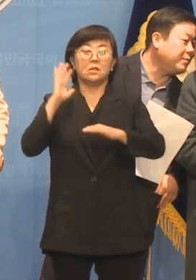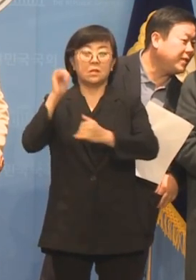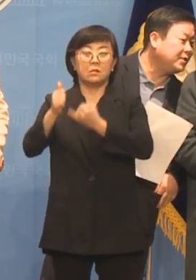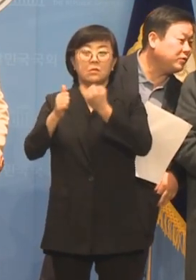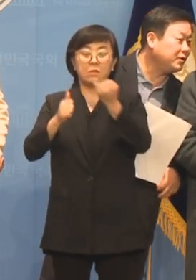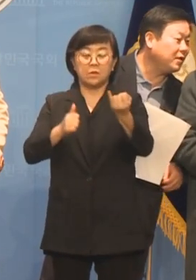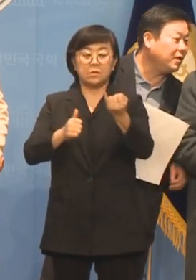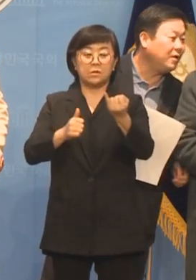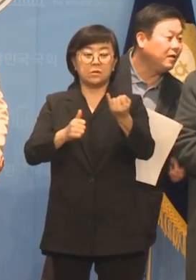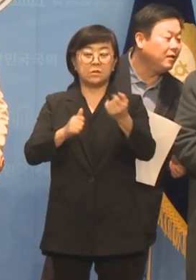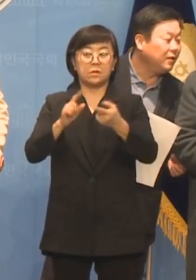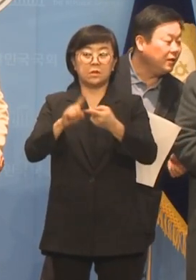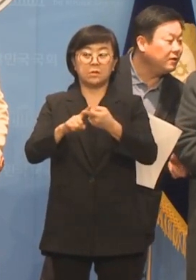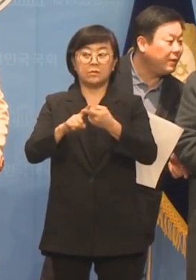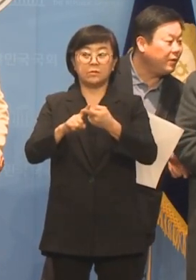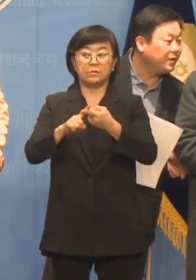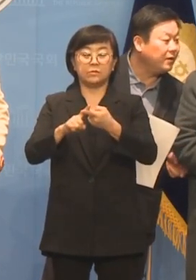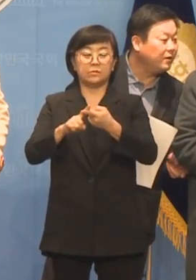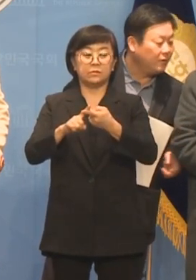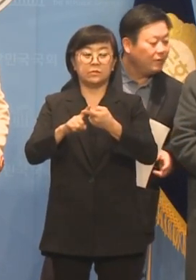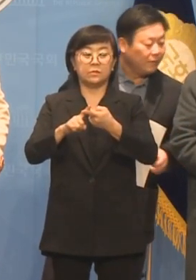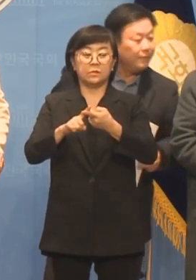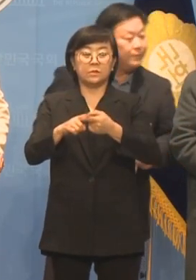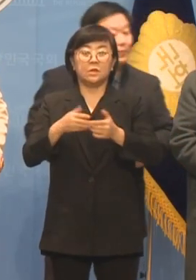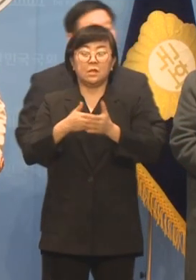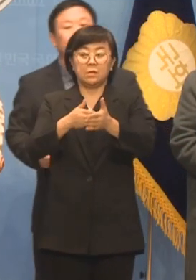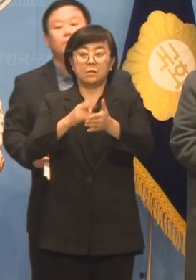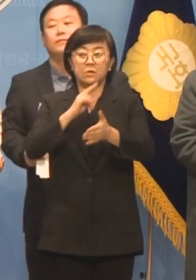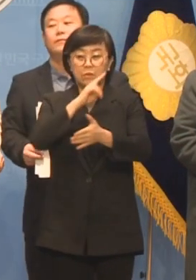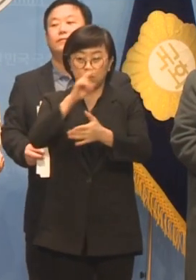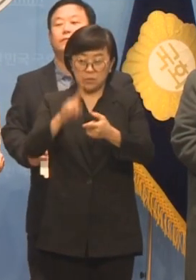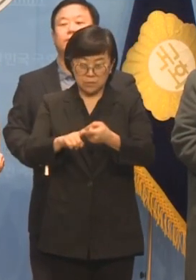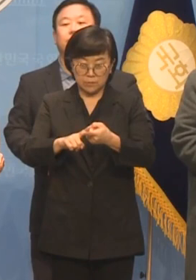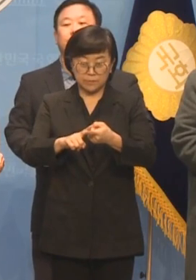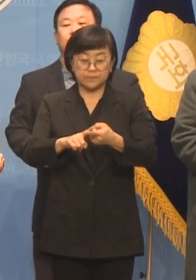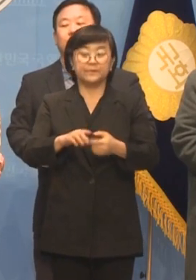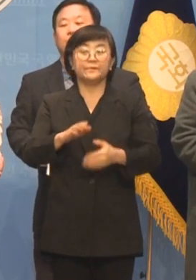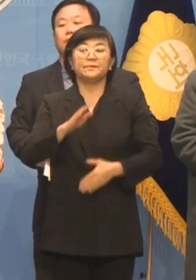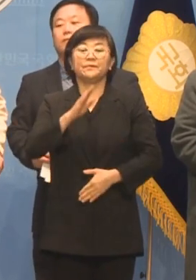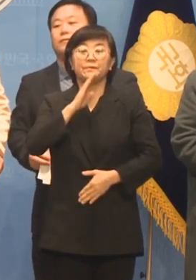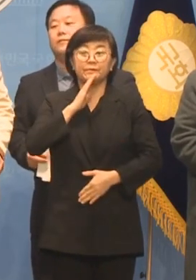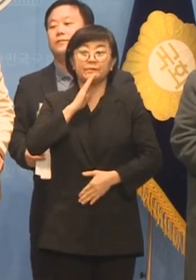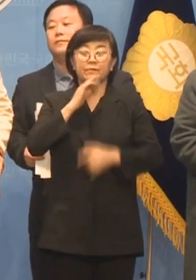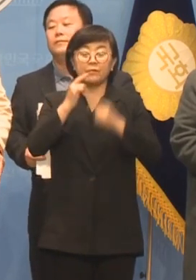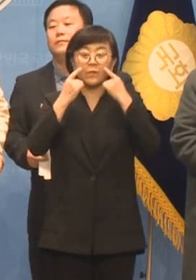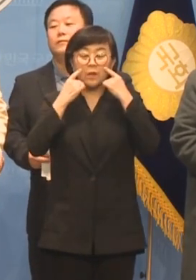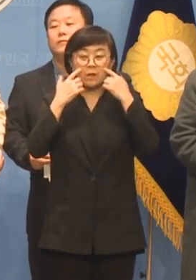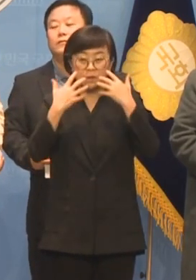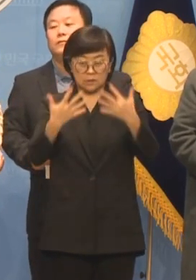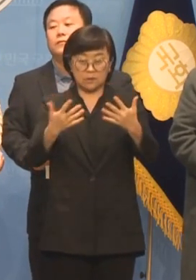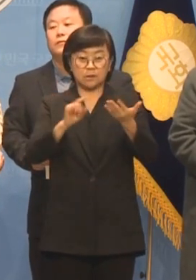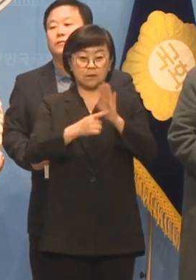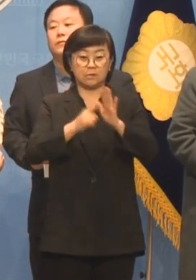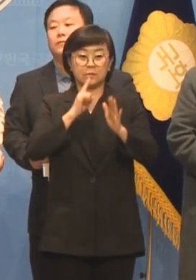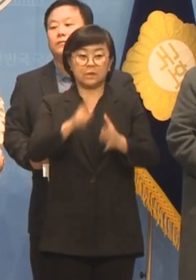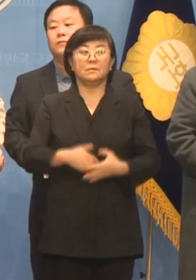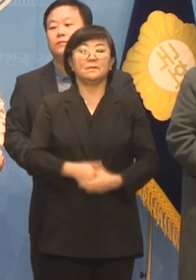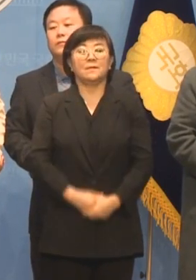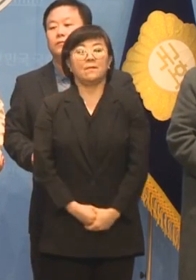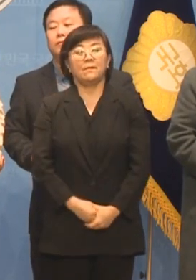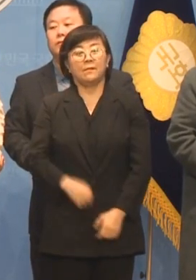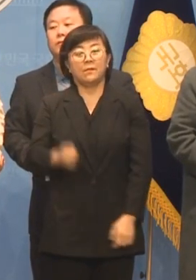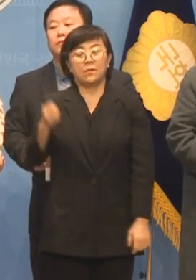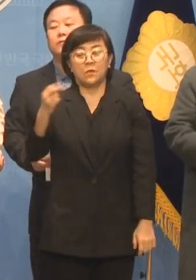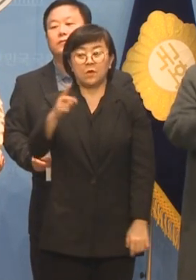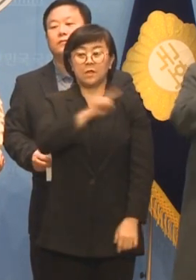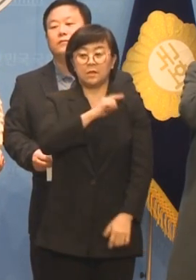김건희 여사에게 제기되고 있는 의혹 자체가 사실이라는 점들을 명확히 한다라는 생각이 듭니다. 또 하나